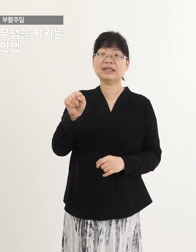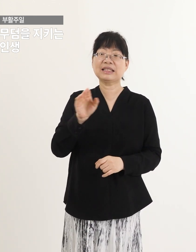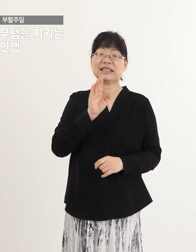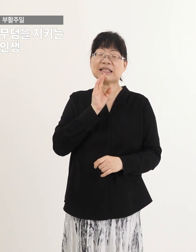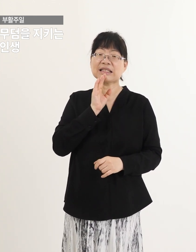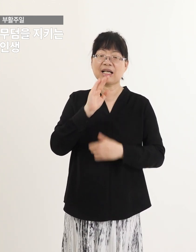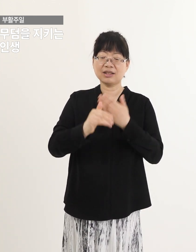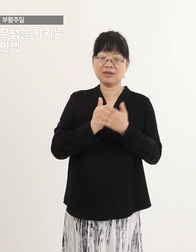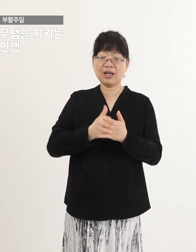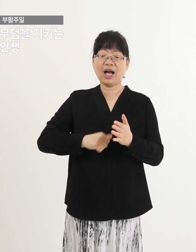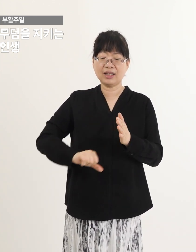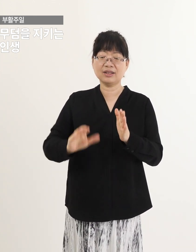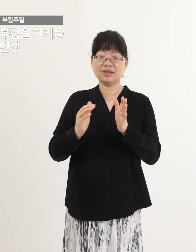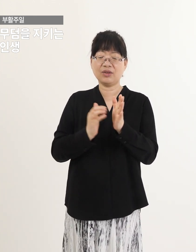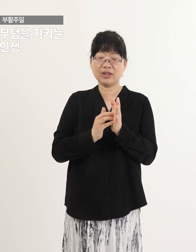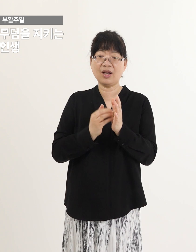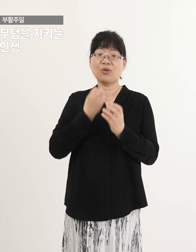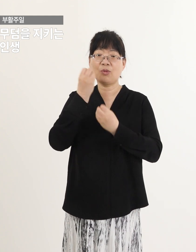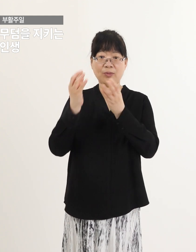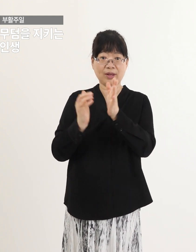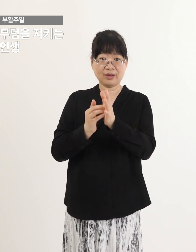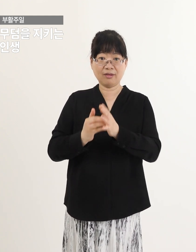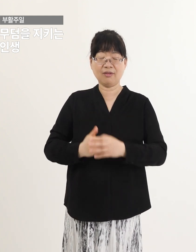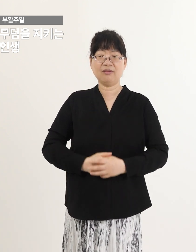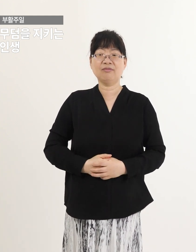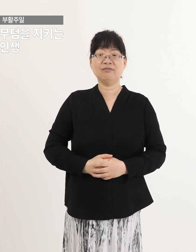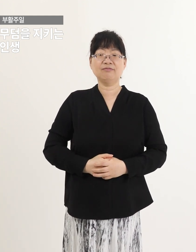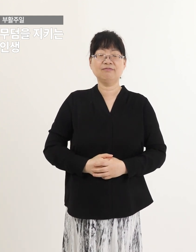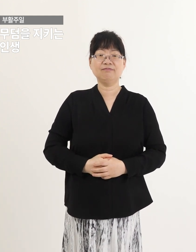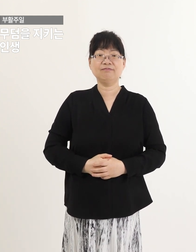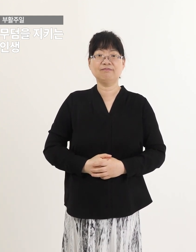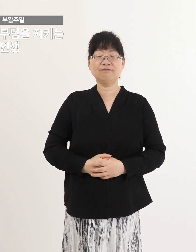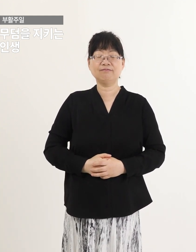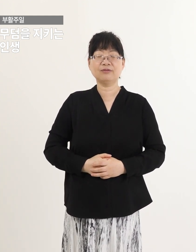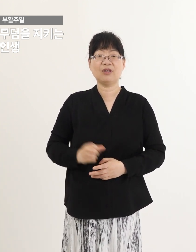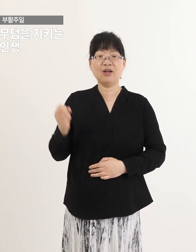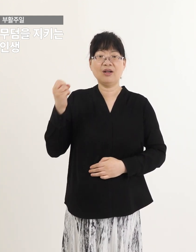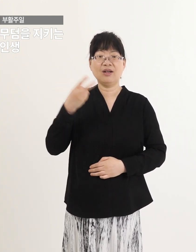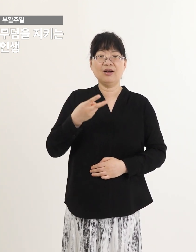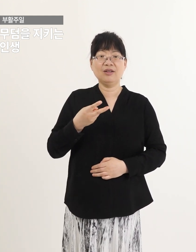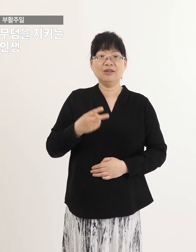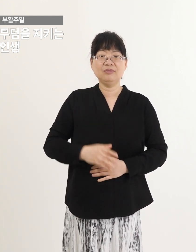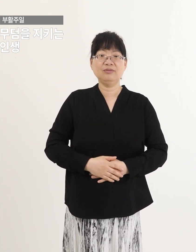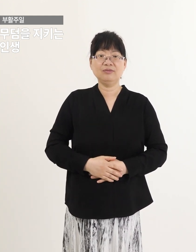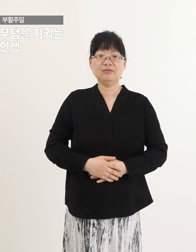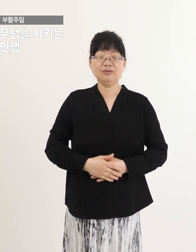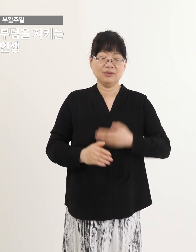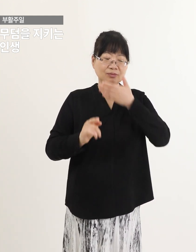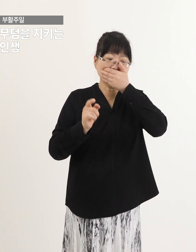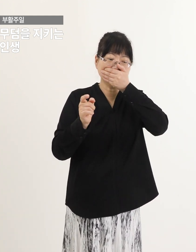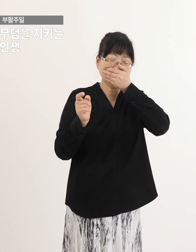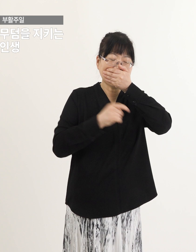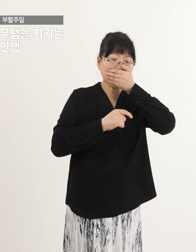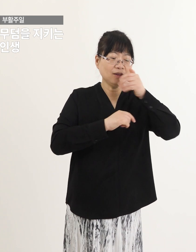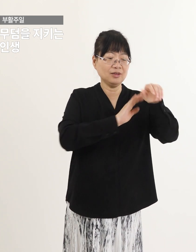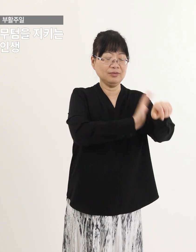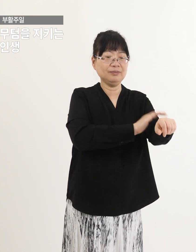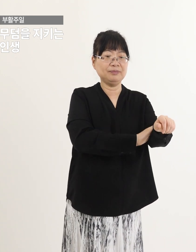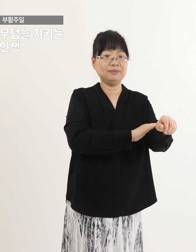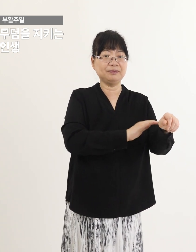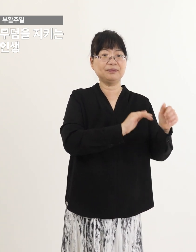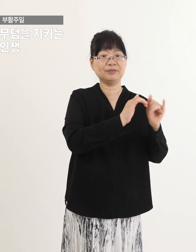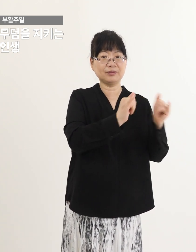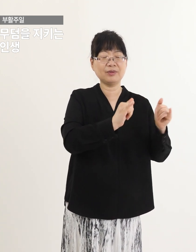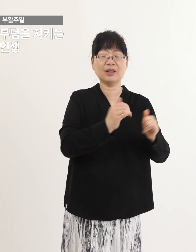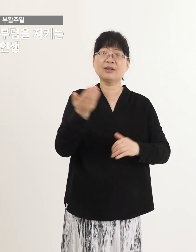하나님의 아들이었구나. 이걸 고백을 해요. 또 한편 강도는 당신이 낙원에